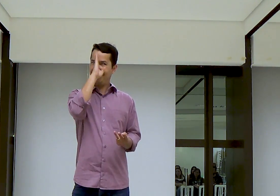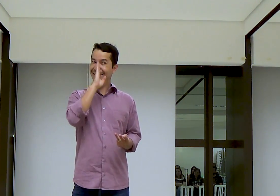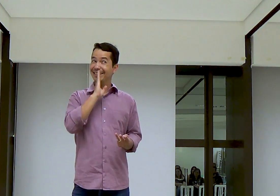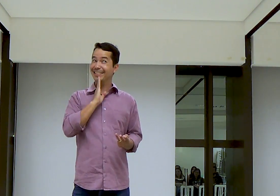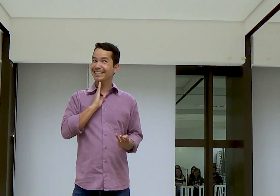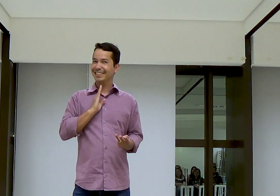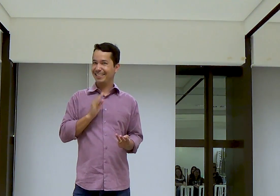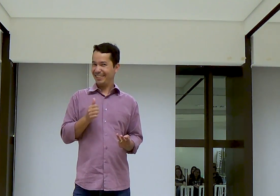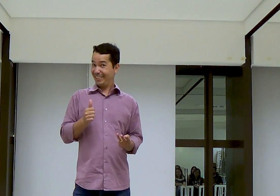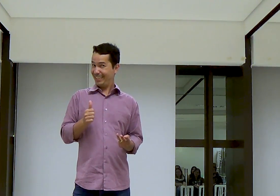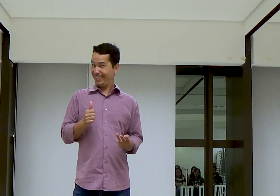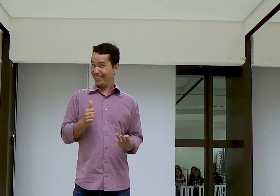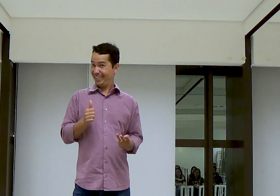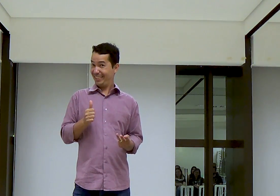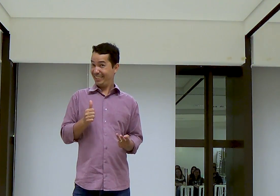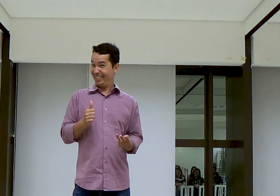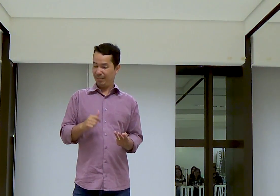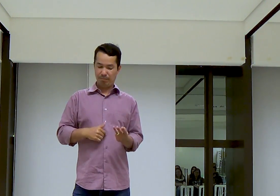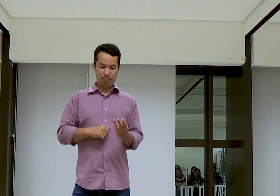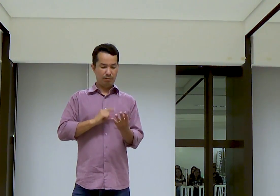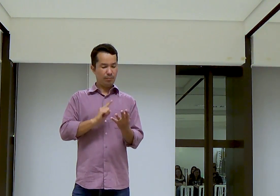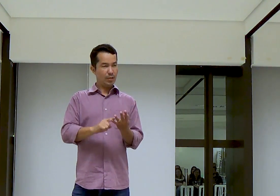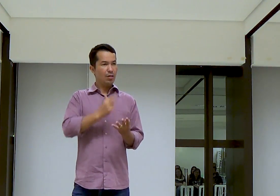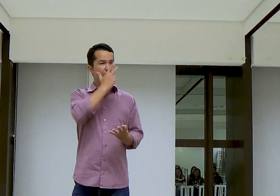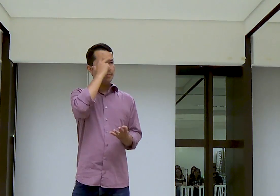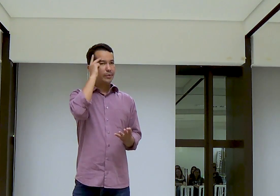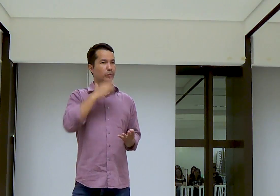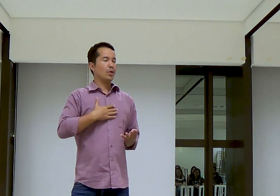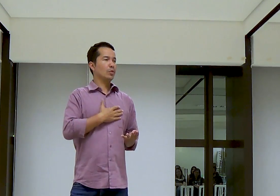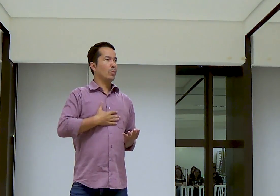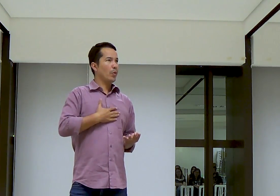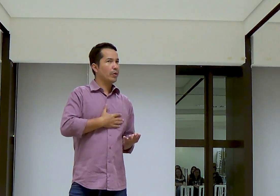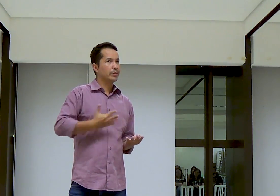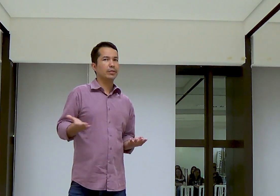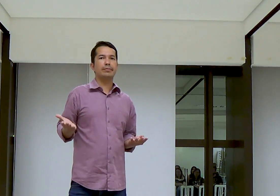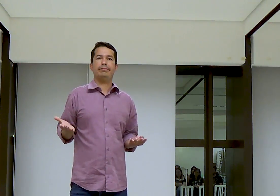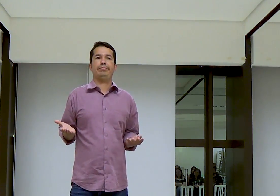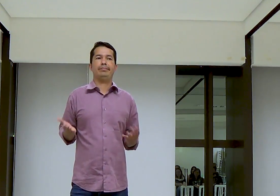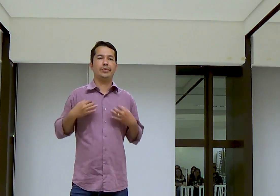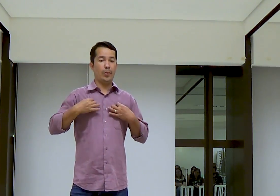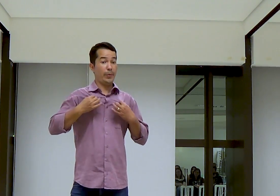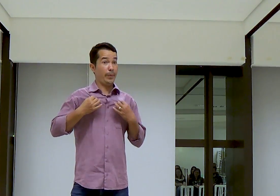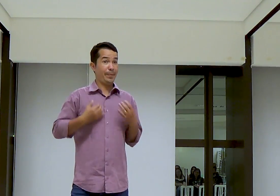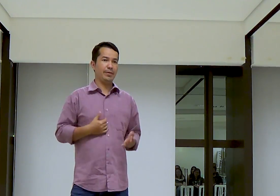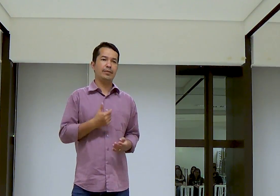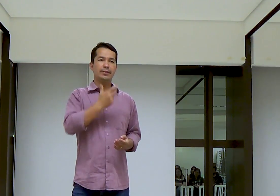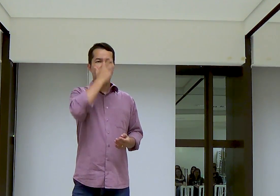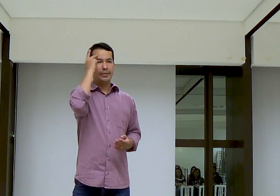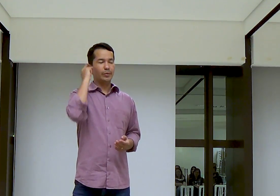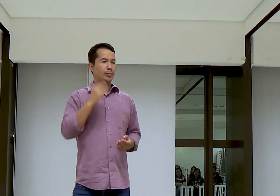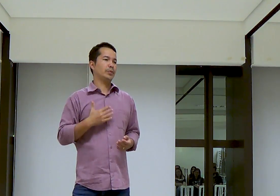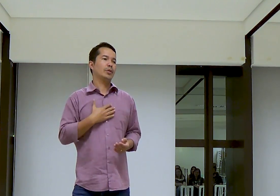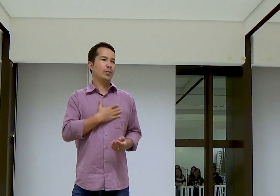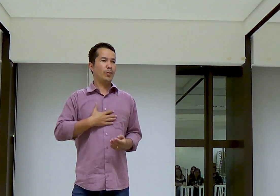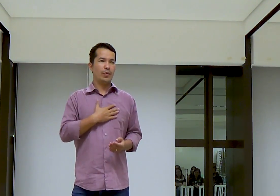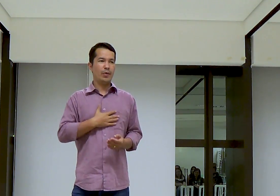pessoas gostam de algo de graça, a se beneficiar, algumas pessoas gostam de